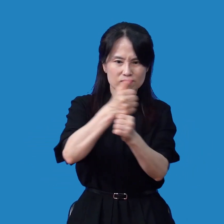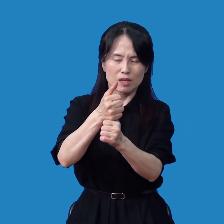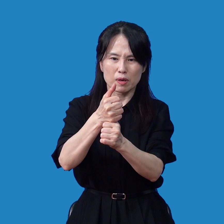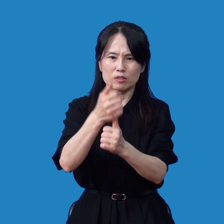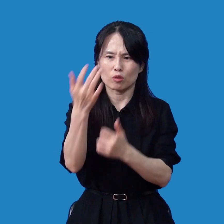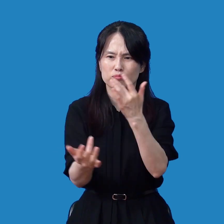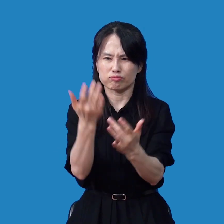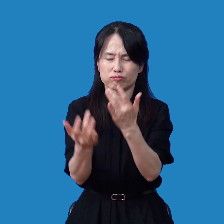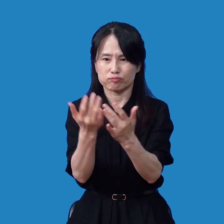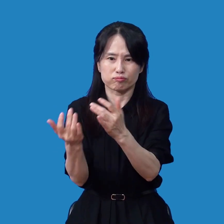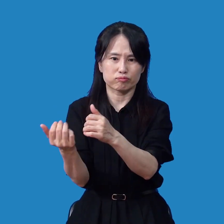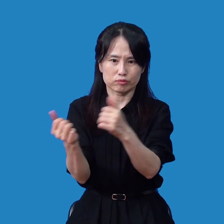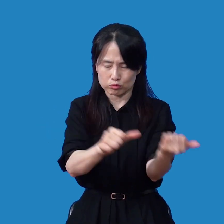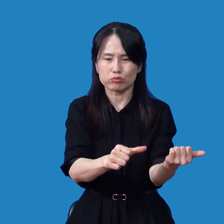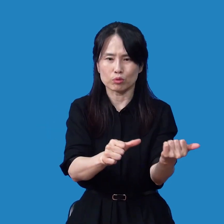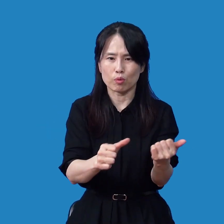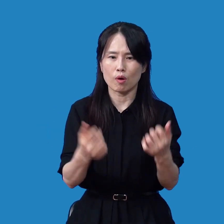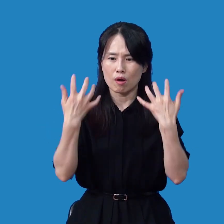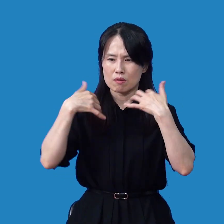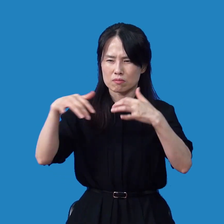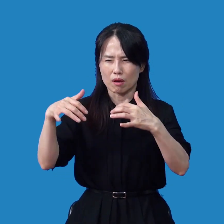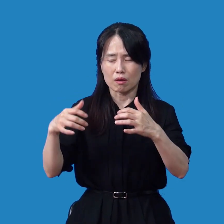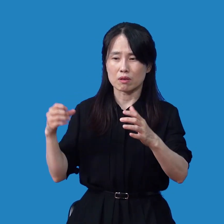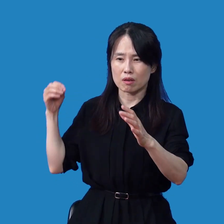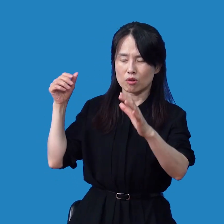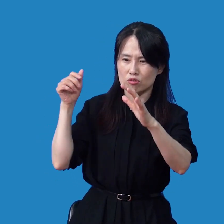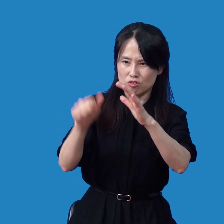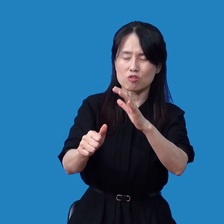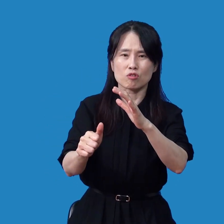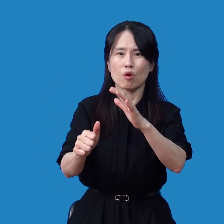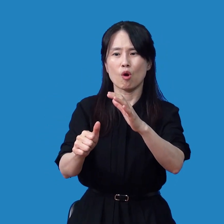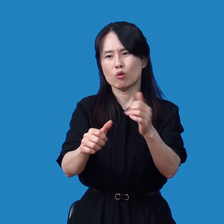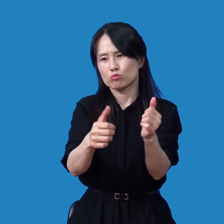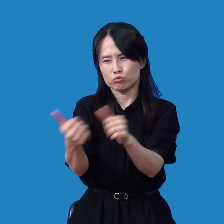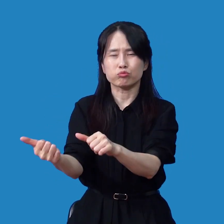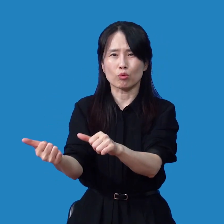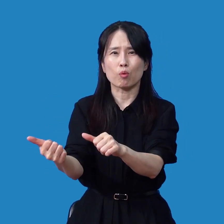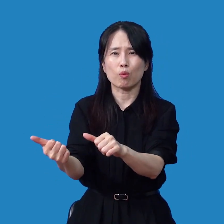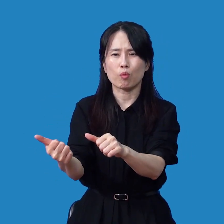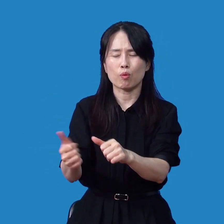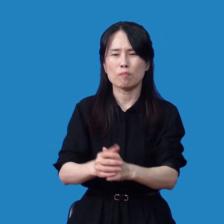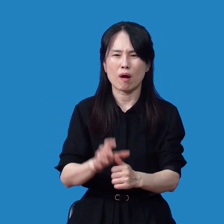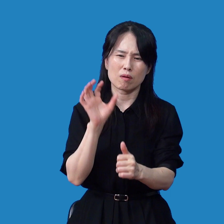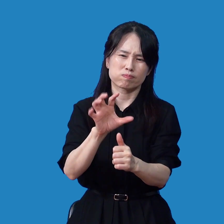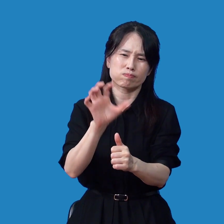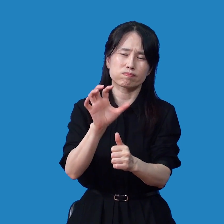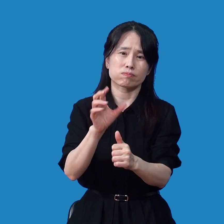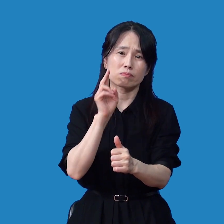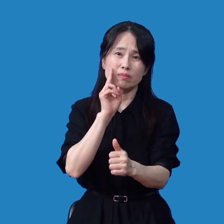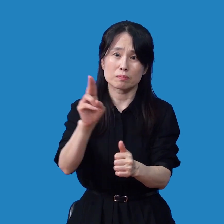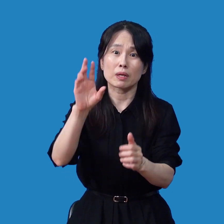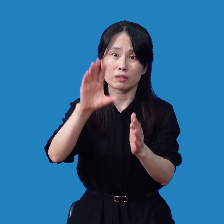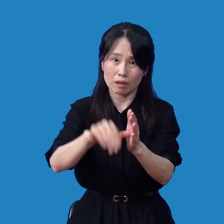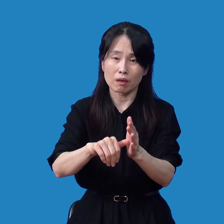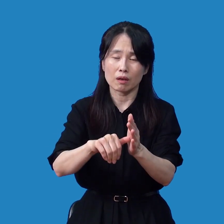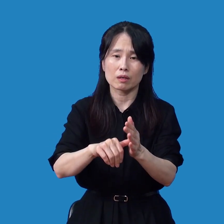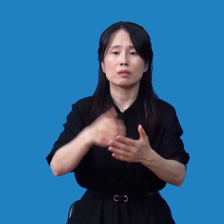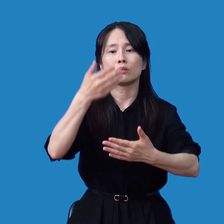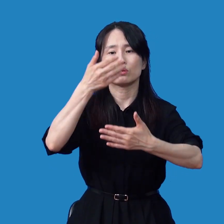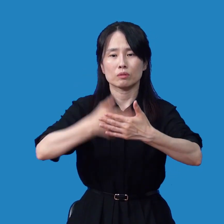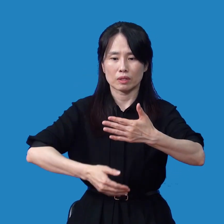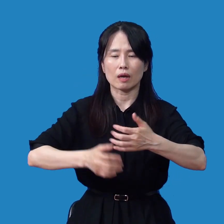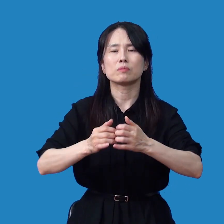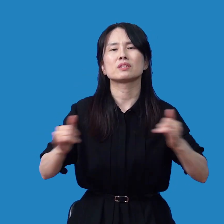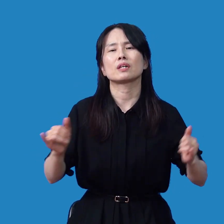죽이고 사자에게 던져주어서 죽이고 하는 그 혹독한 박해의 때에도 남은 자가 있었습니다.